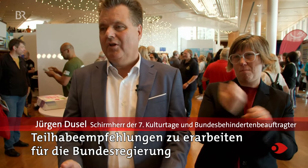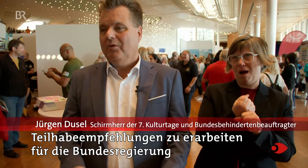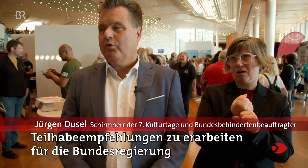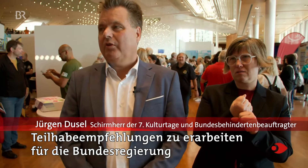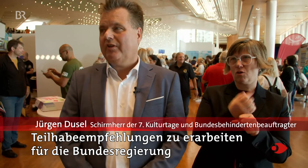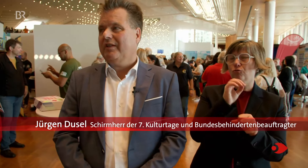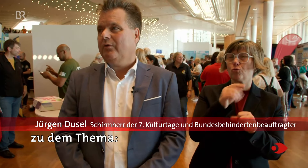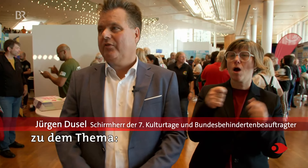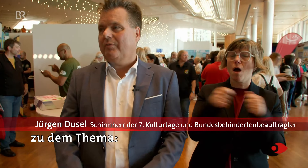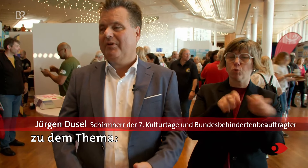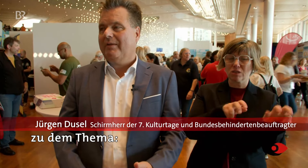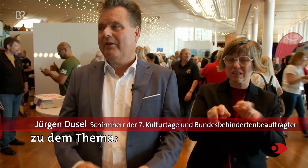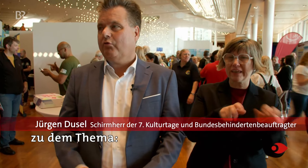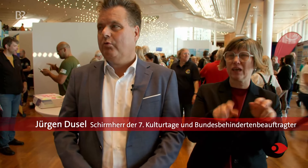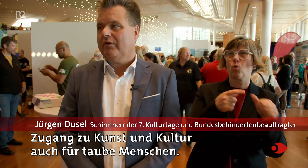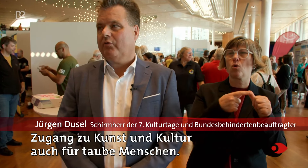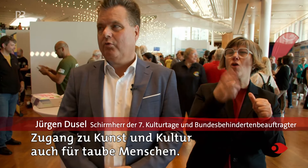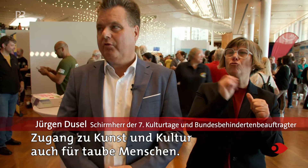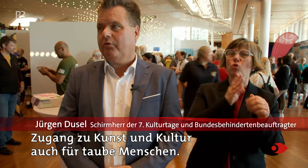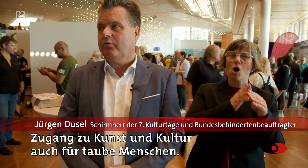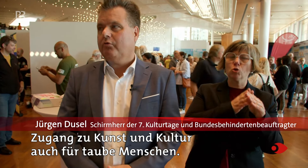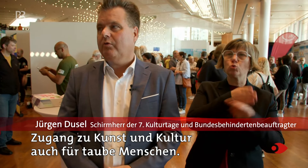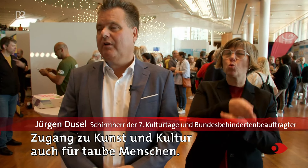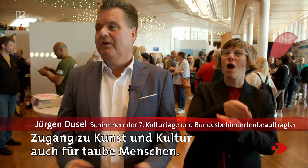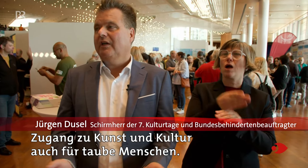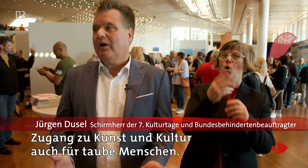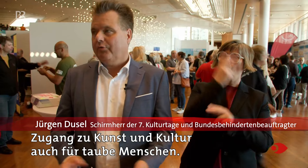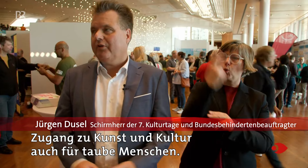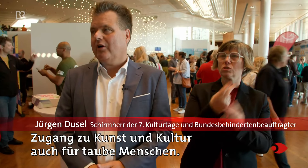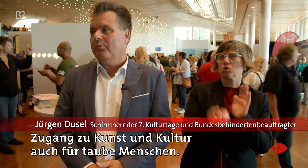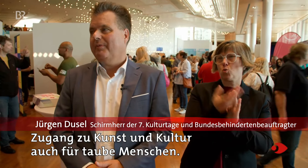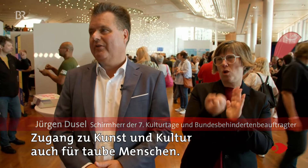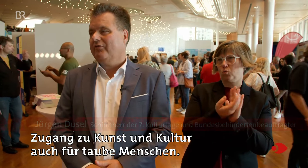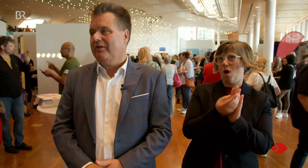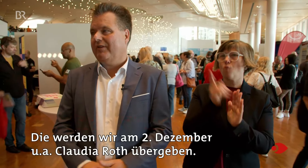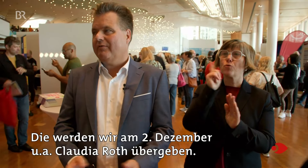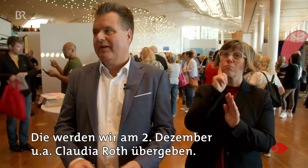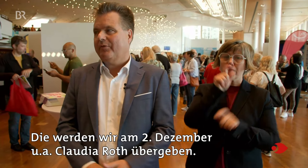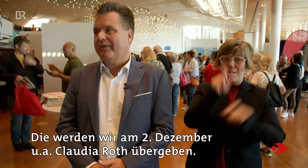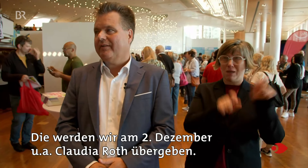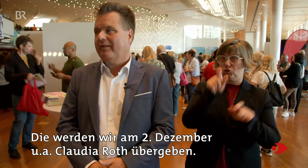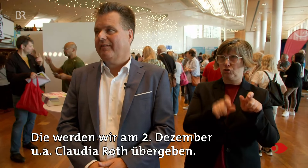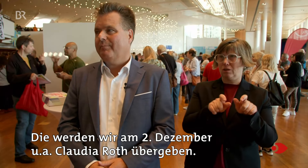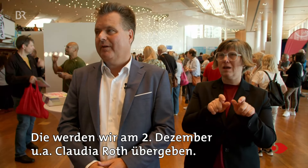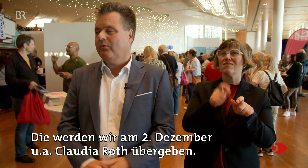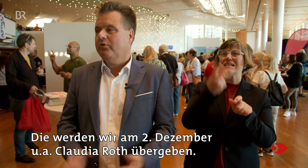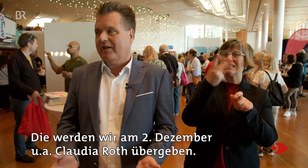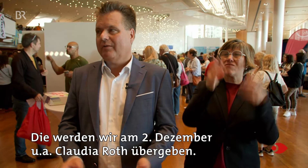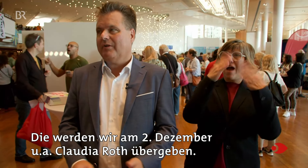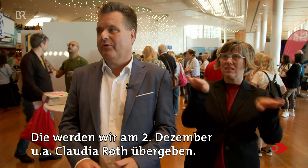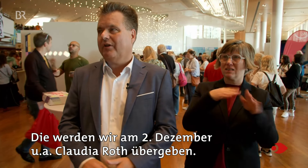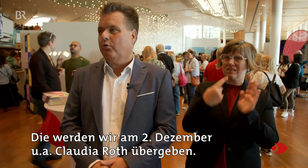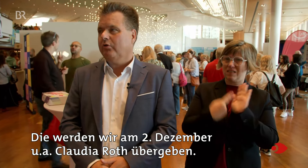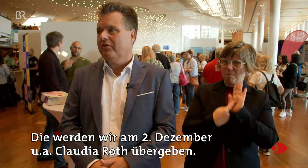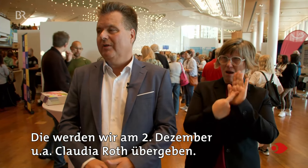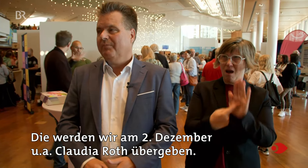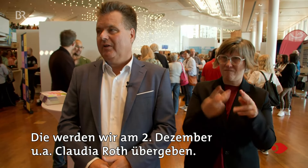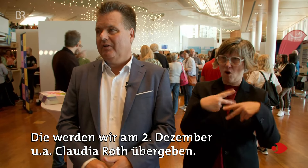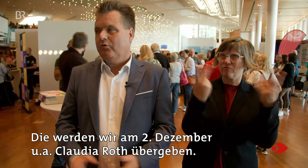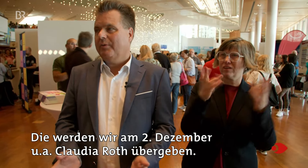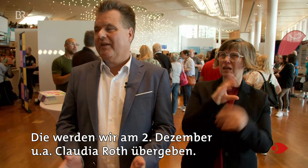die Bundesregierung zum Thema Zugang zu Kunst und Kultur. Auch für taube Menschen, die werden wir am 2. Dezember unter anderem Claudia